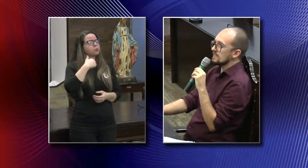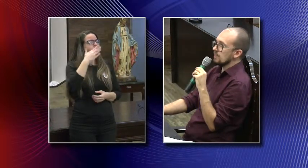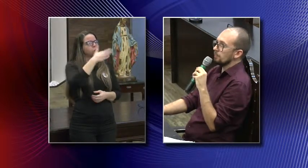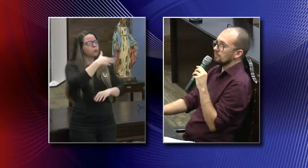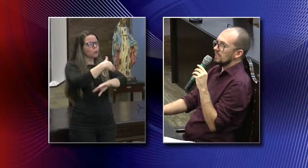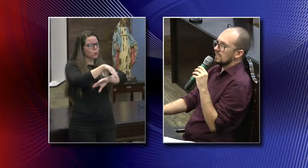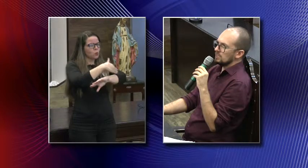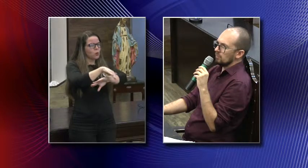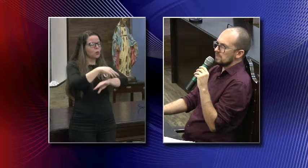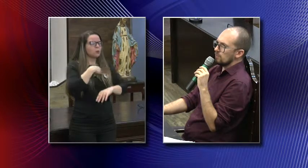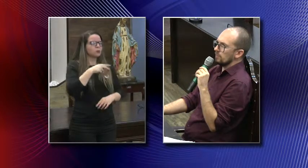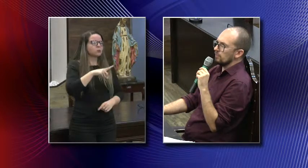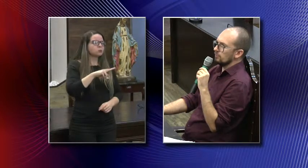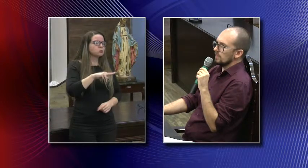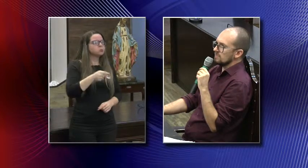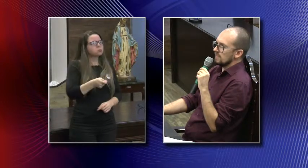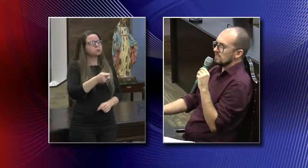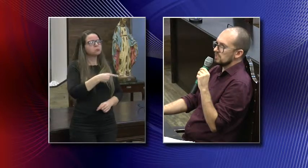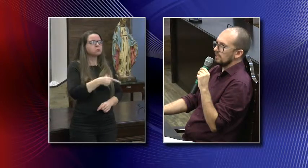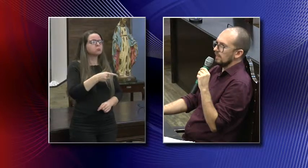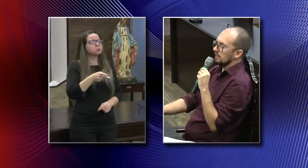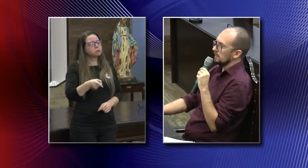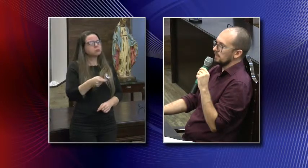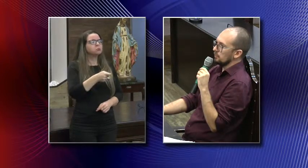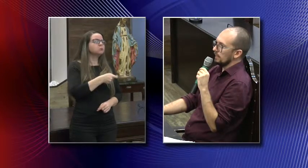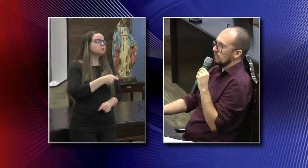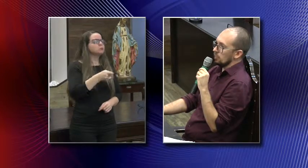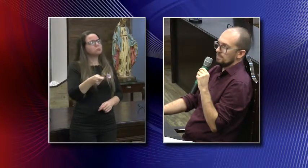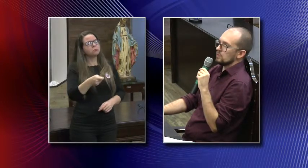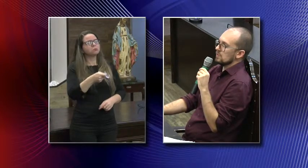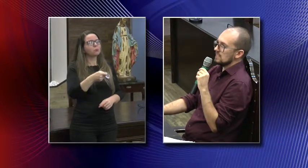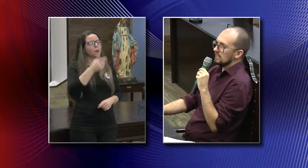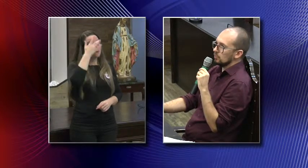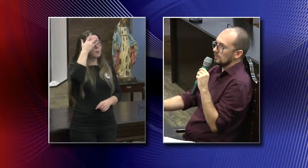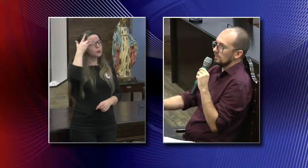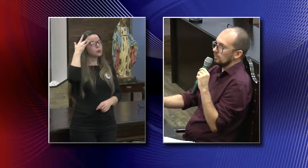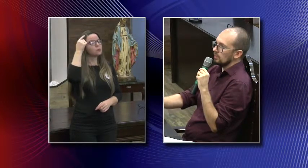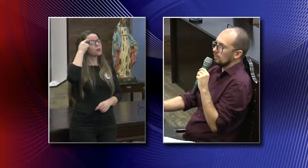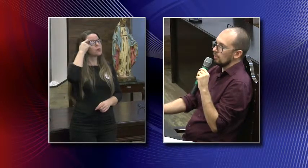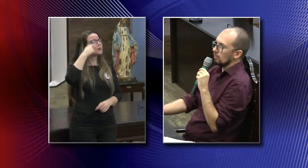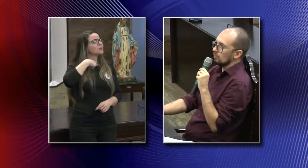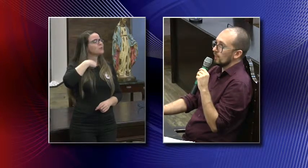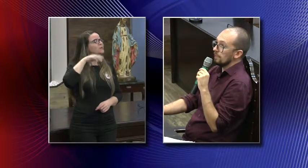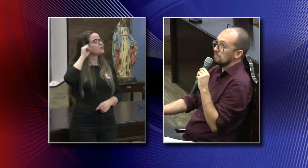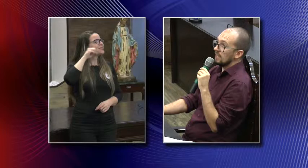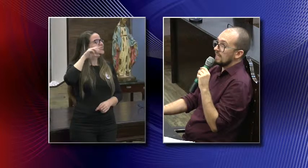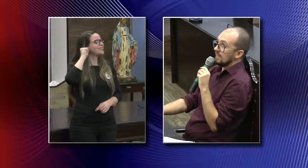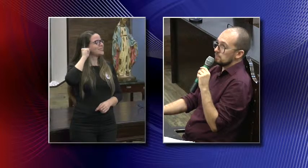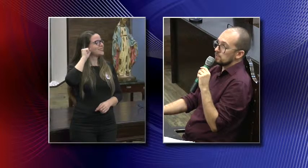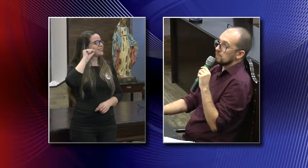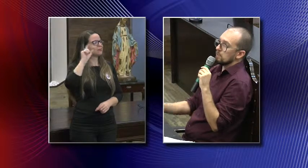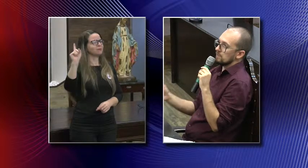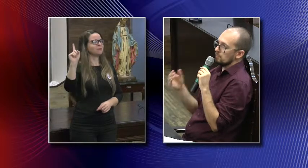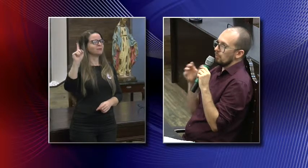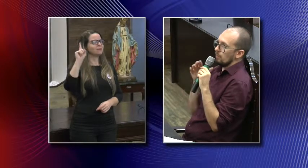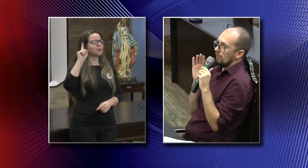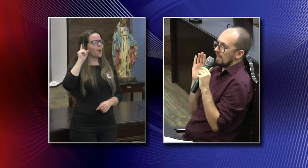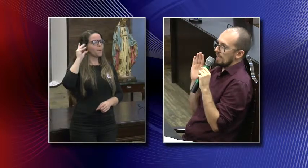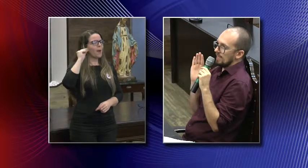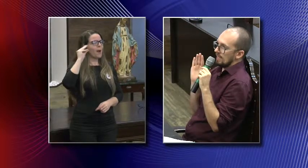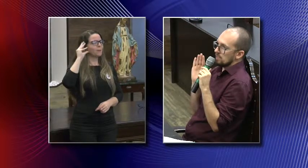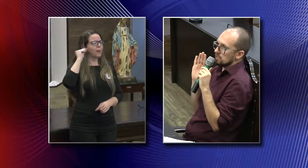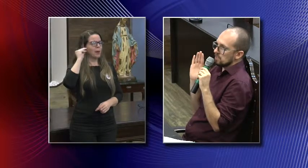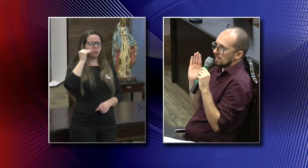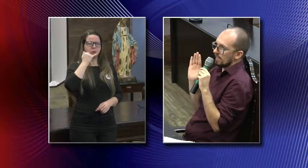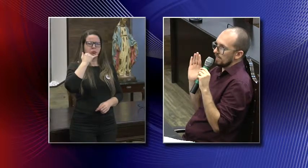baixa visão. Já aconteceu comigo inúmeras vezes de estar andando pela rua, sozinha, estou andando, indo até algum lugar, e as pessoas pensam, bom,